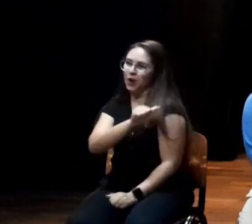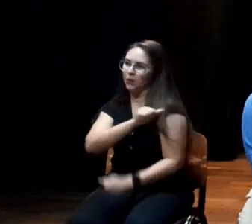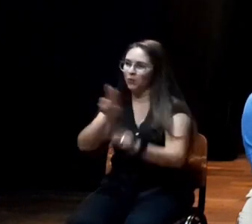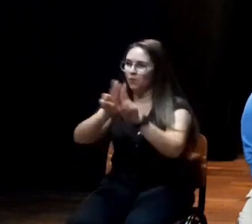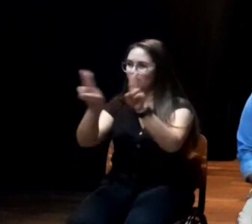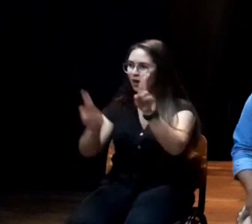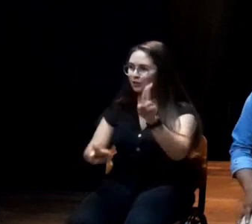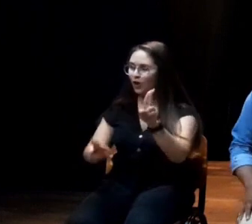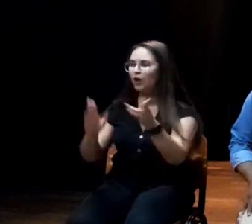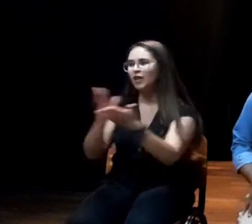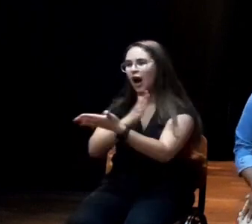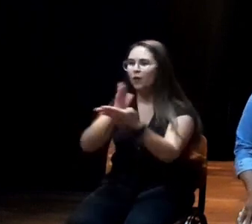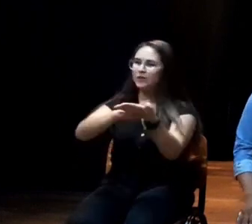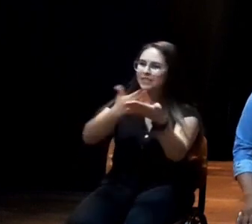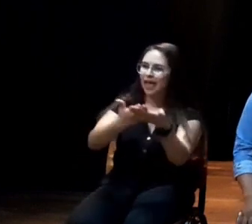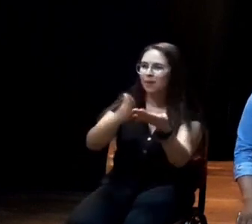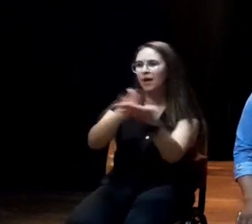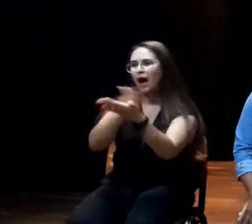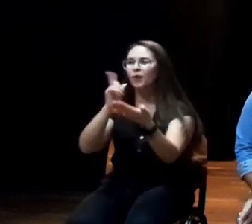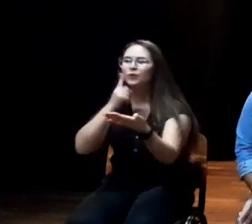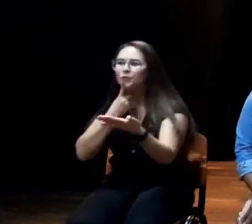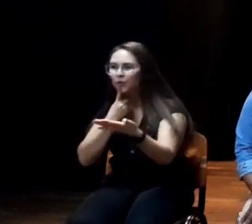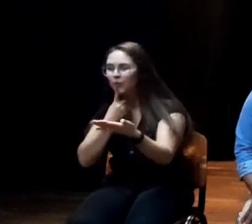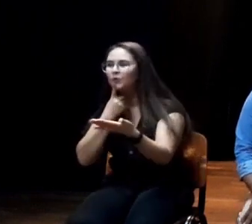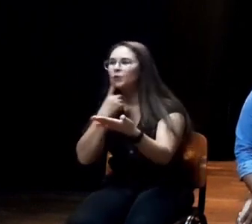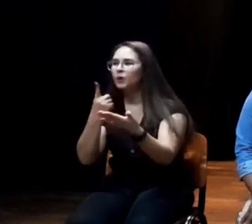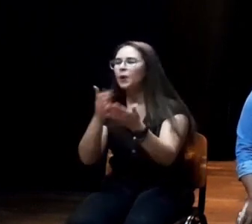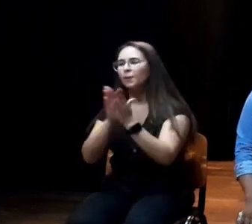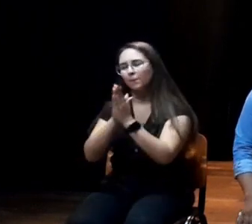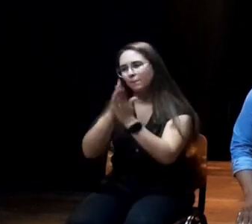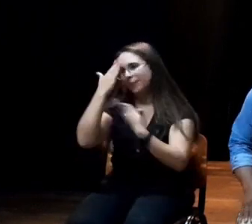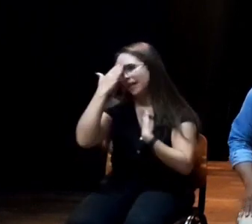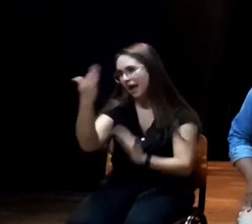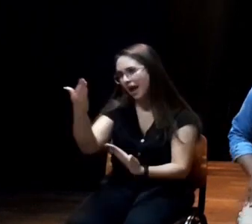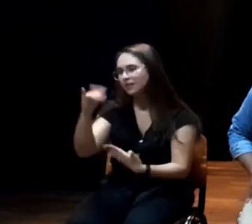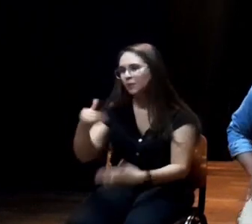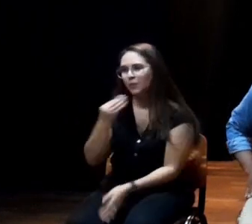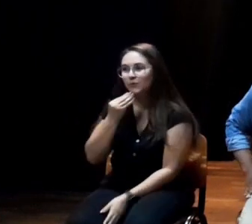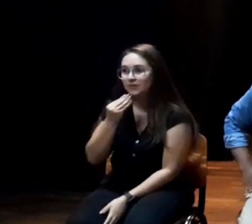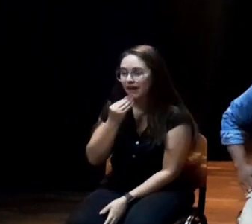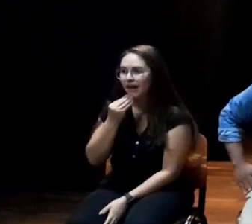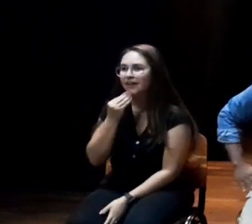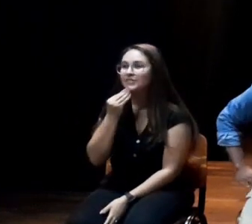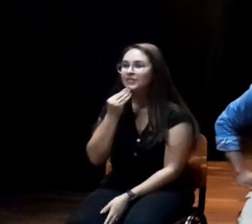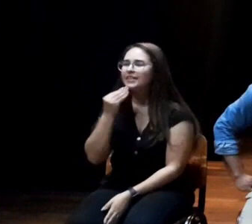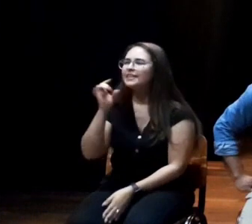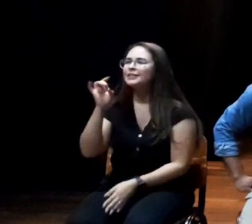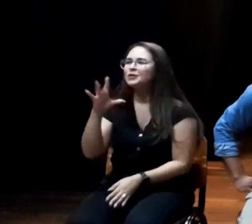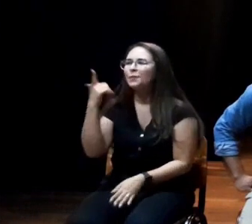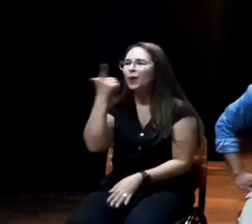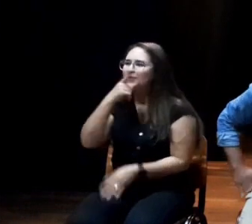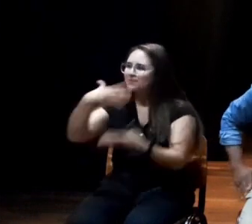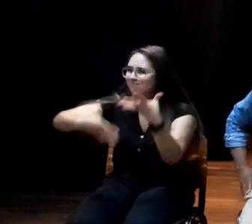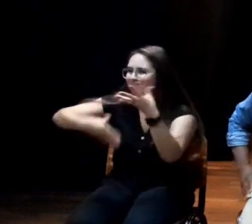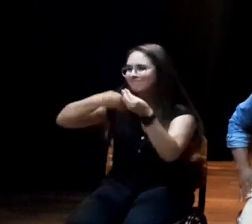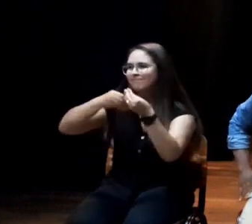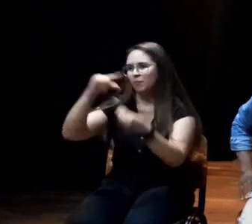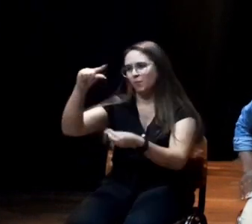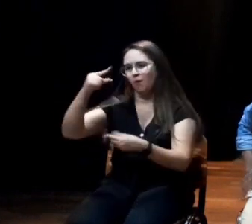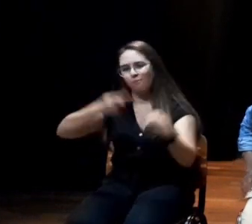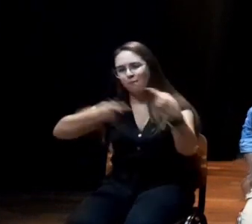UFRJ, alguns intérpretes, alguns surdos. Muito obrigada pela oportunidade. E só para complementar um pouquinho